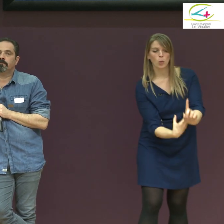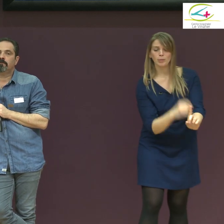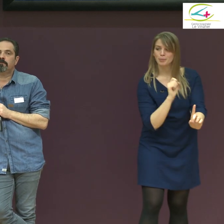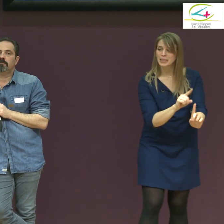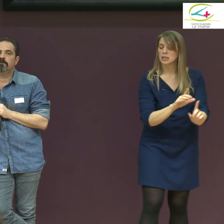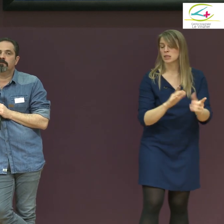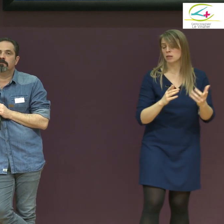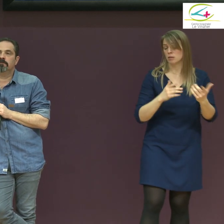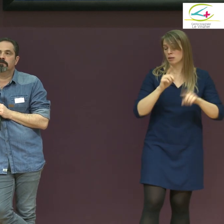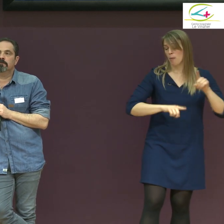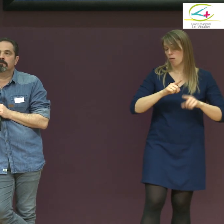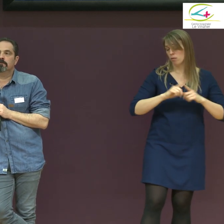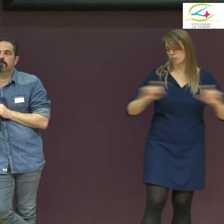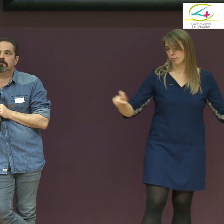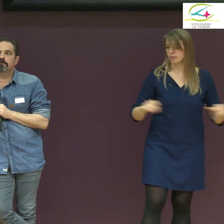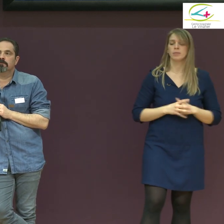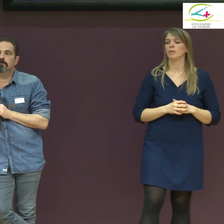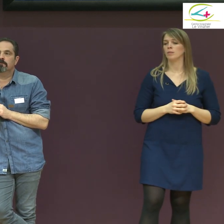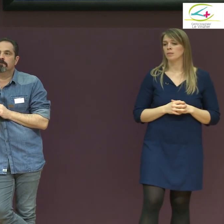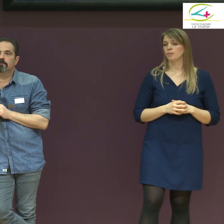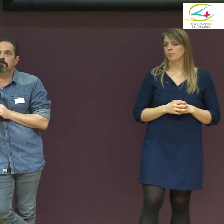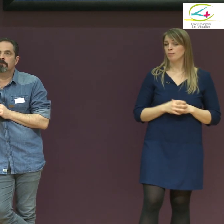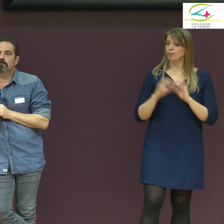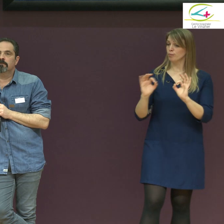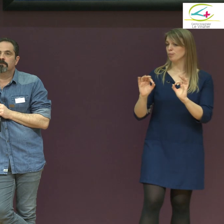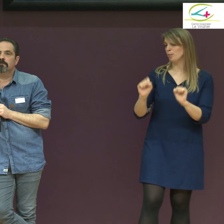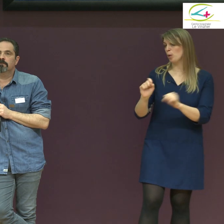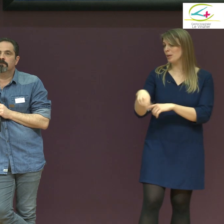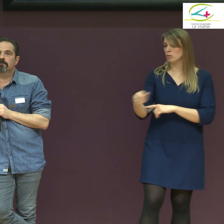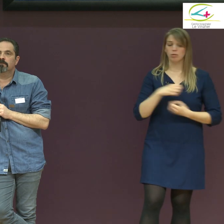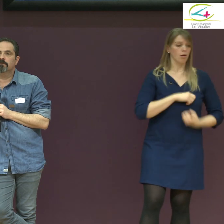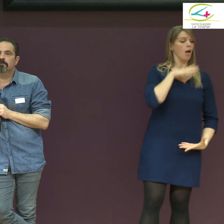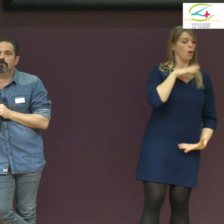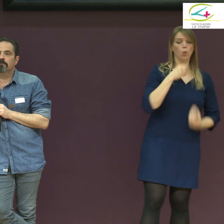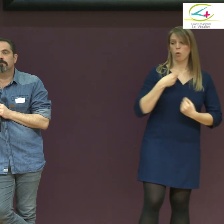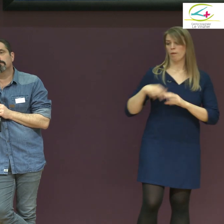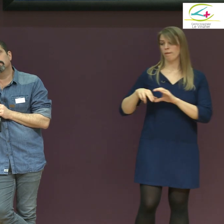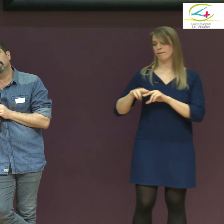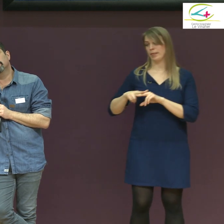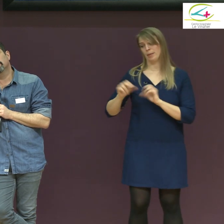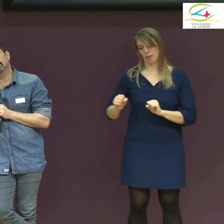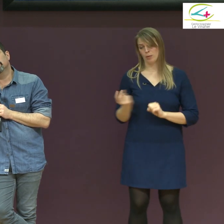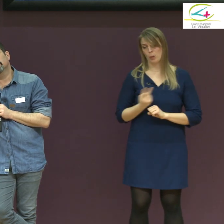choses. D'accord ? Donc on peut avoir ce genre de choses, effectivement, des vides émotionnels.